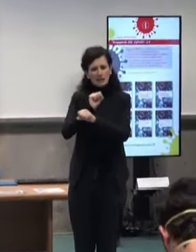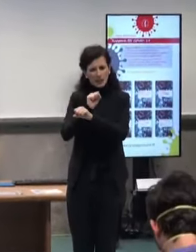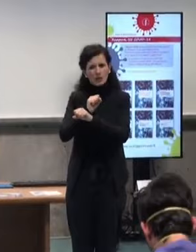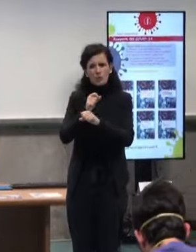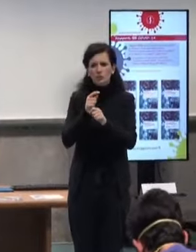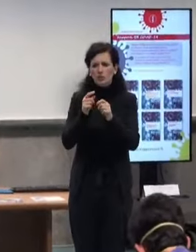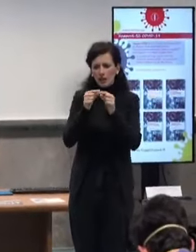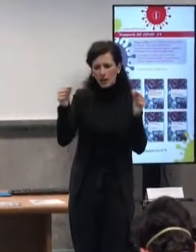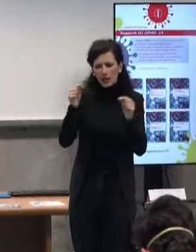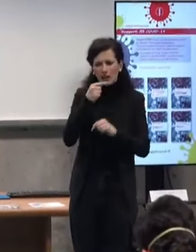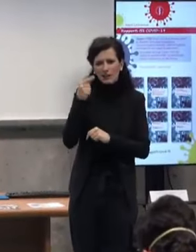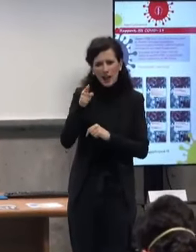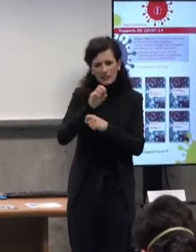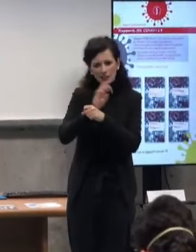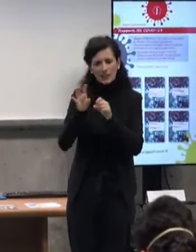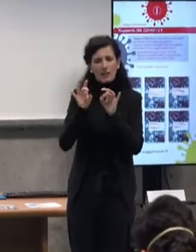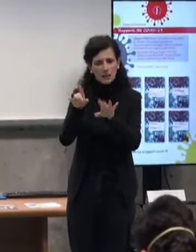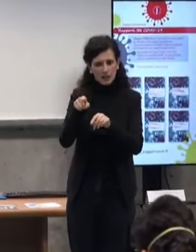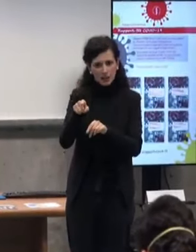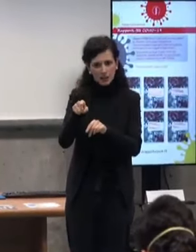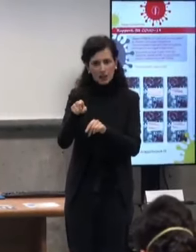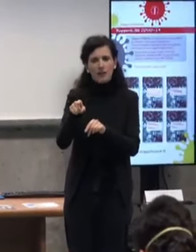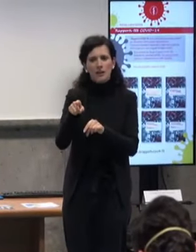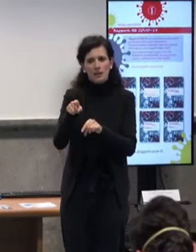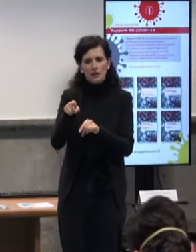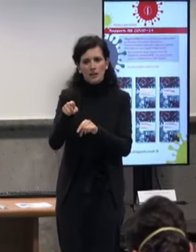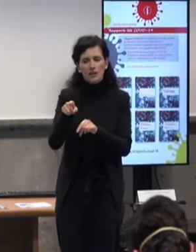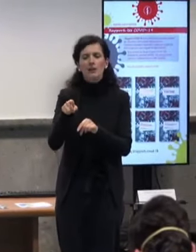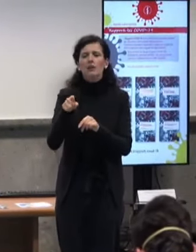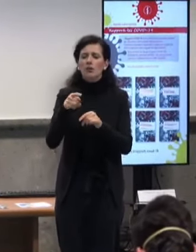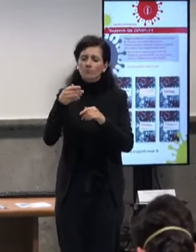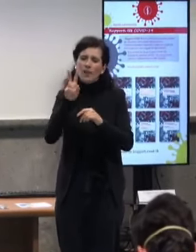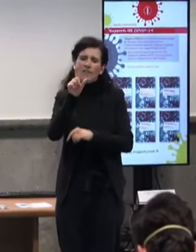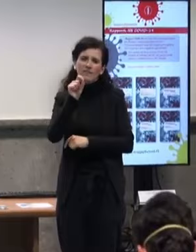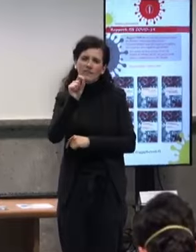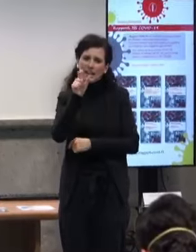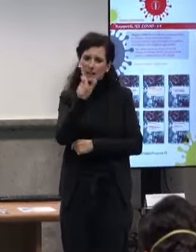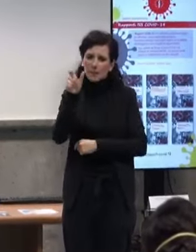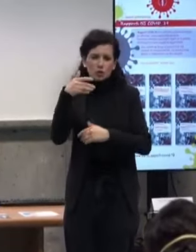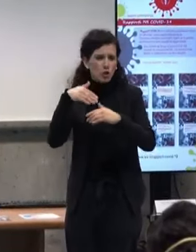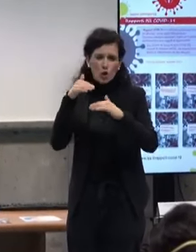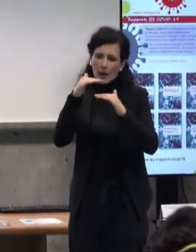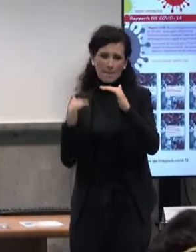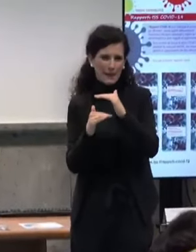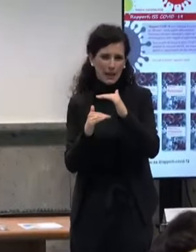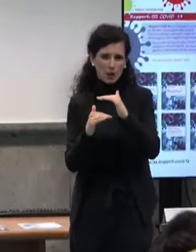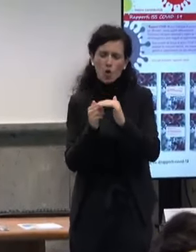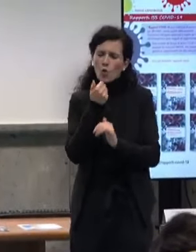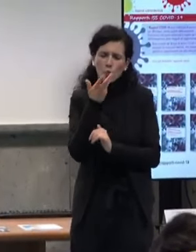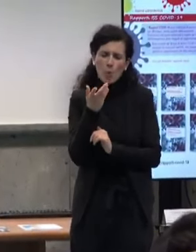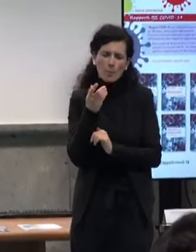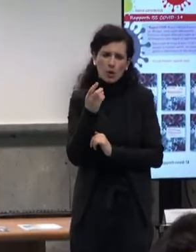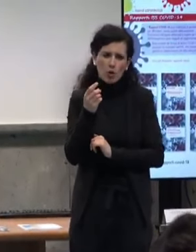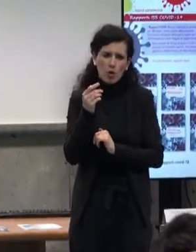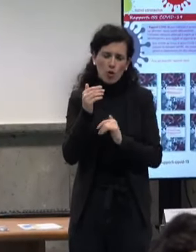estremamente contenuto siamo sotto dei vende le venti persone quindi siamo in un numero molto ristretto però il problema